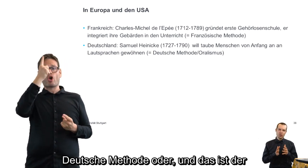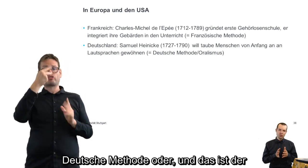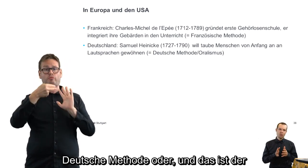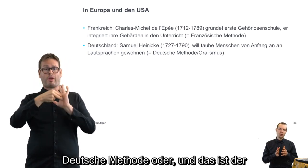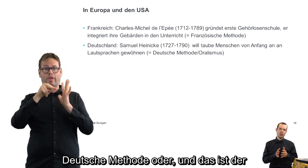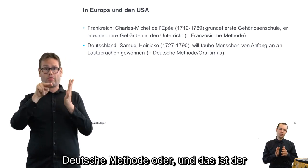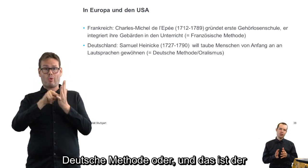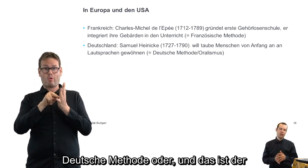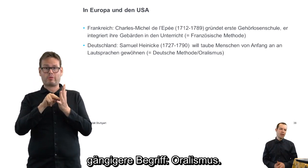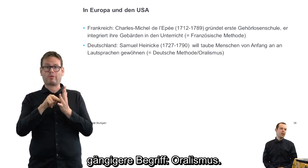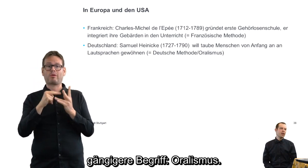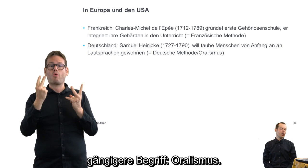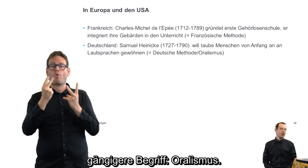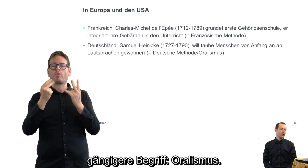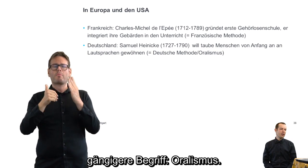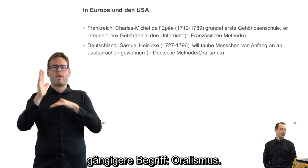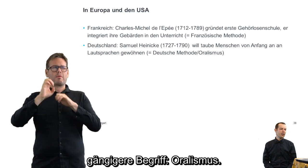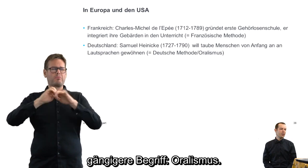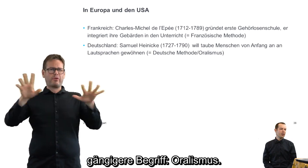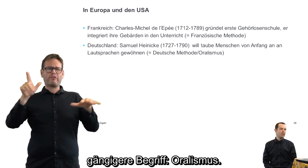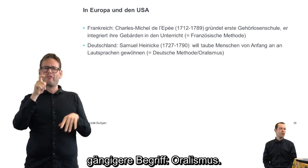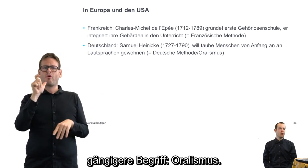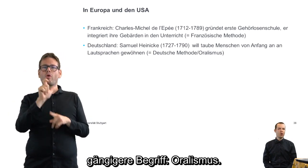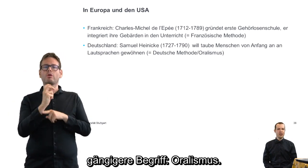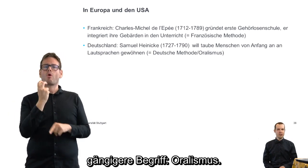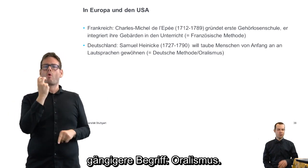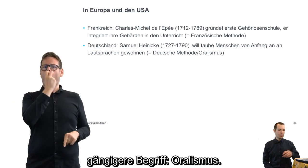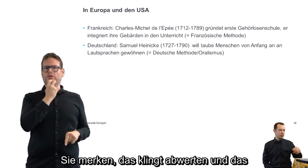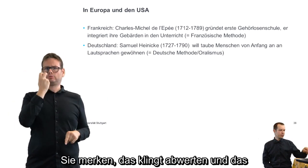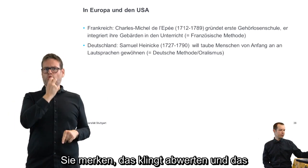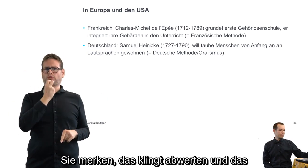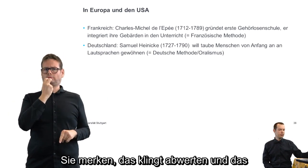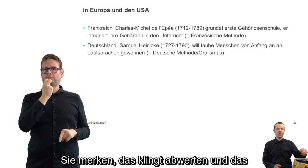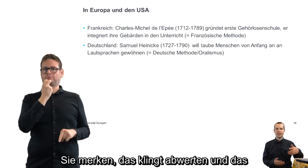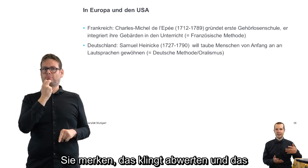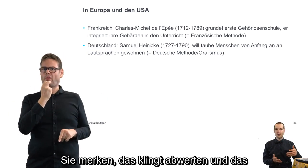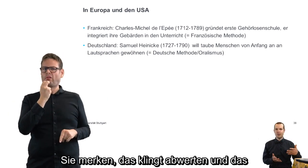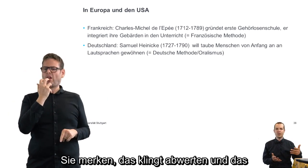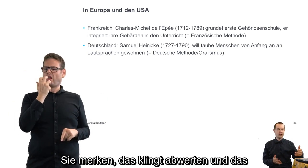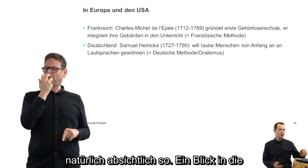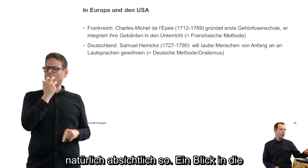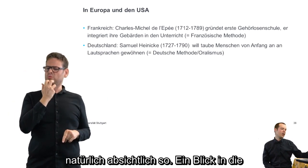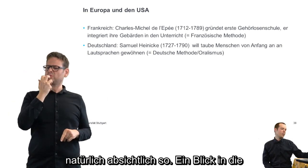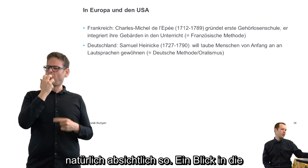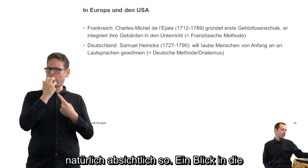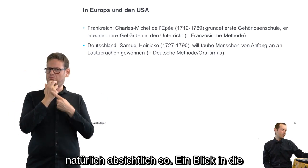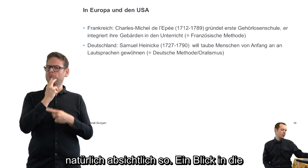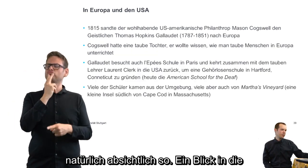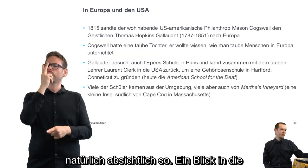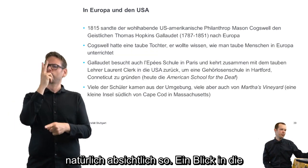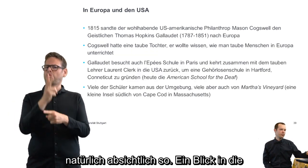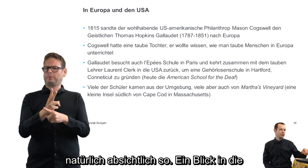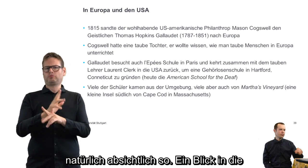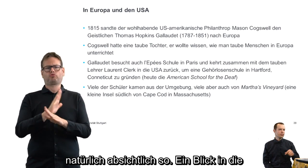Methode oder, und das ist der gängigere Begriff, Oralismus. Sie merken, das klingt abwertend, das ist natürlich abstraktisch.